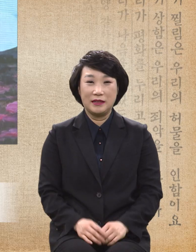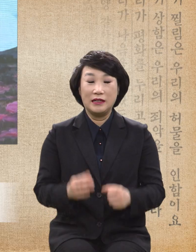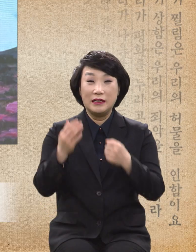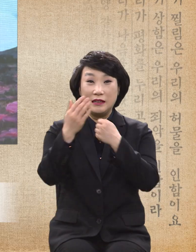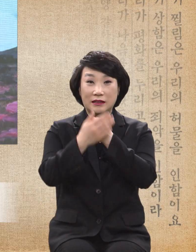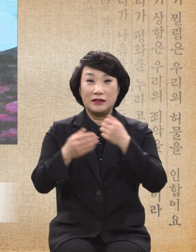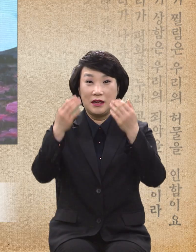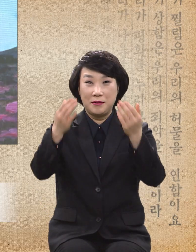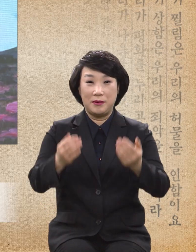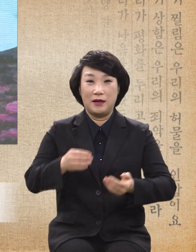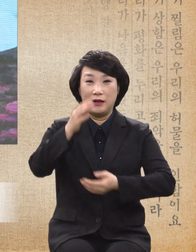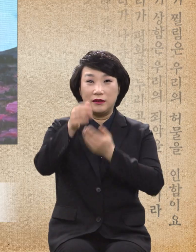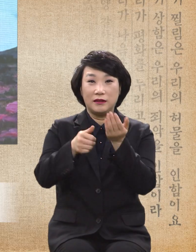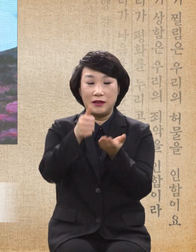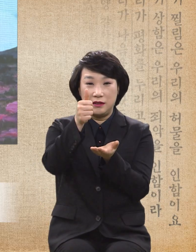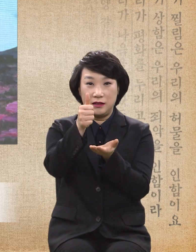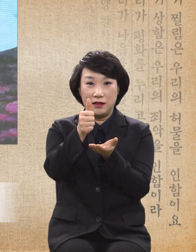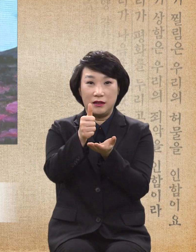은혜 받으실